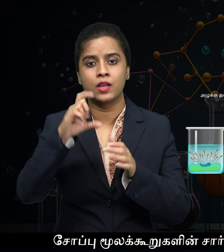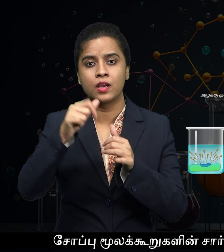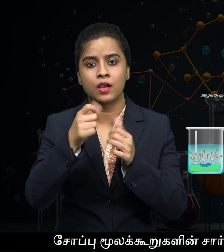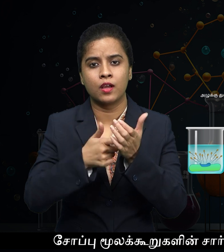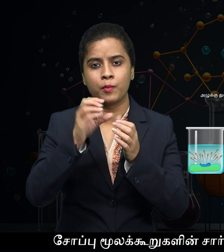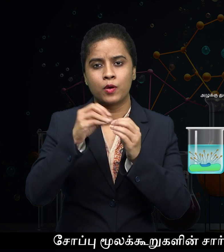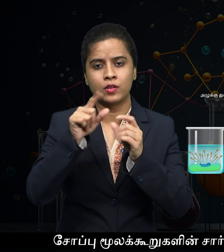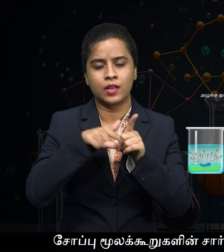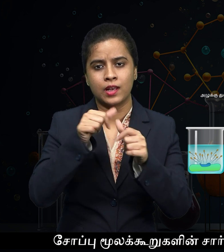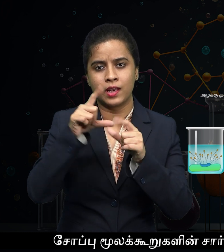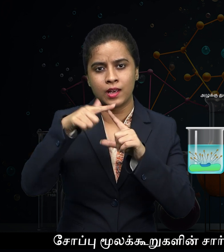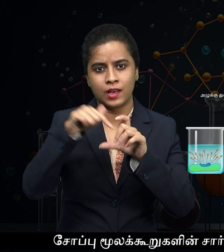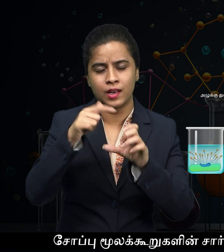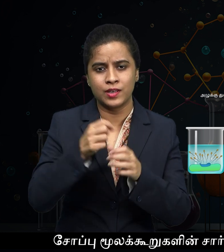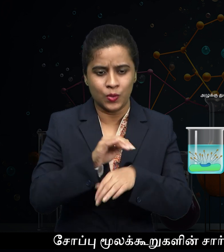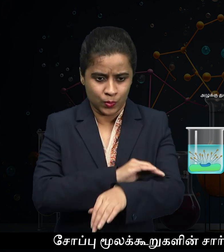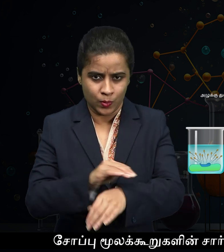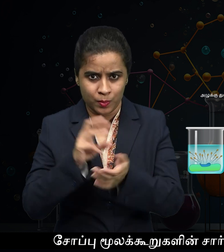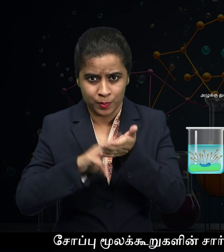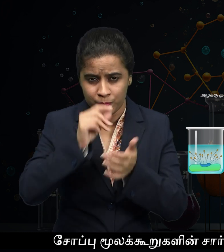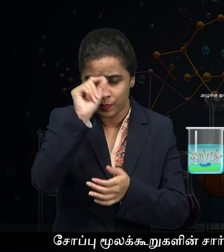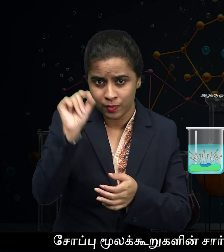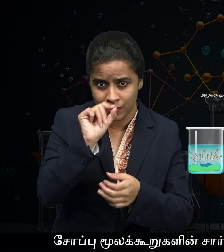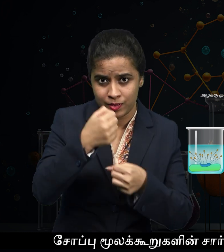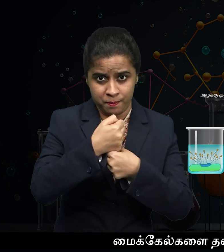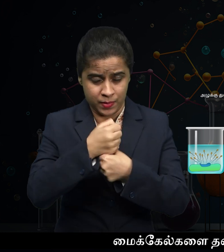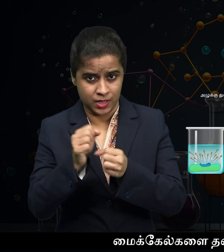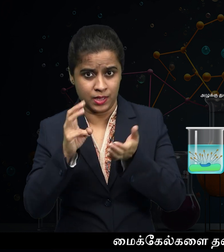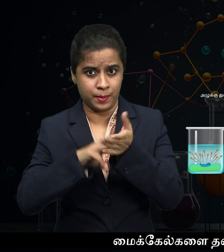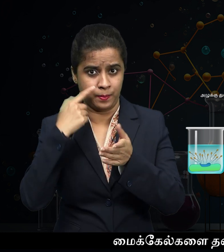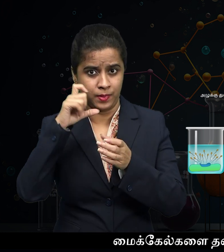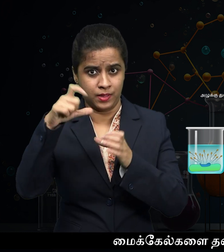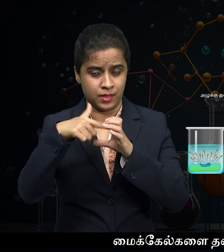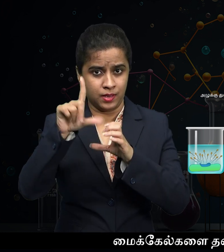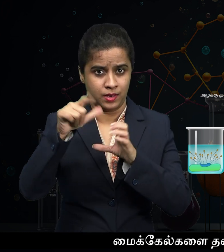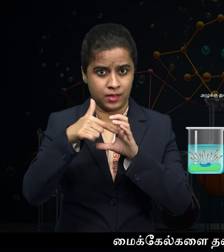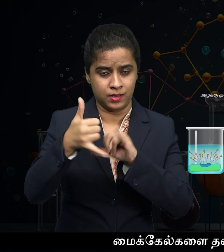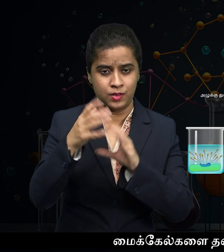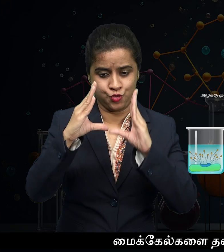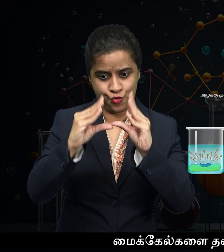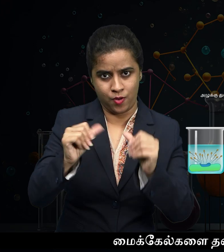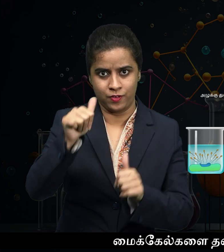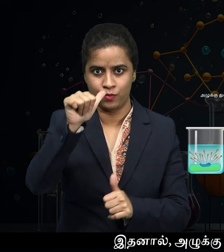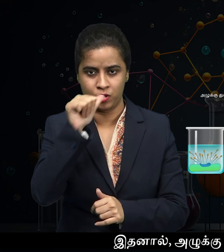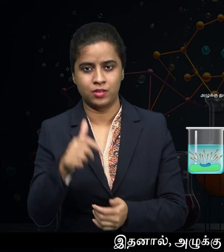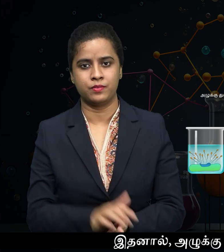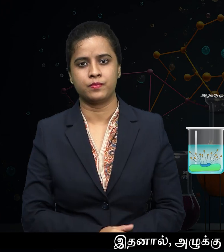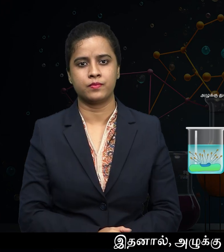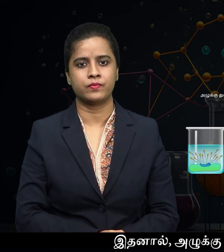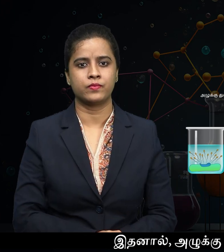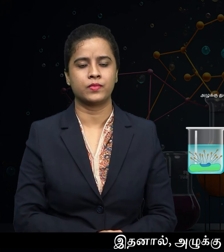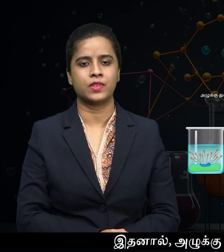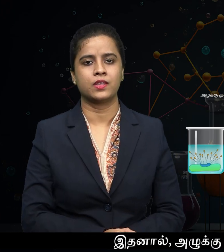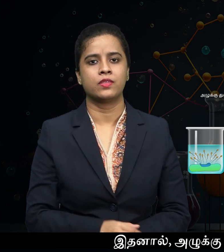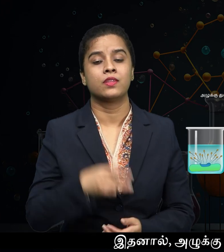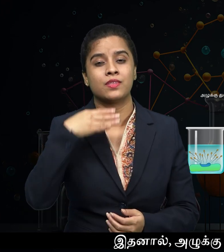சோப்பு மூலக்கூறுகளின் சார்ஜ் செய்யப்பட்ட கார்பாக்சிலேட் முனை மைக்கோல்களை தண்ணீரில் கரைக்க செய்கிறது. இதனால்